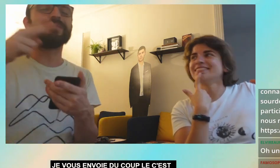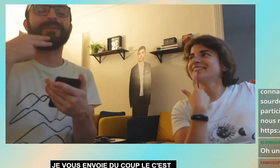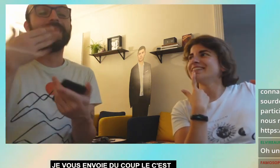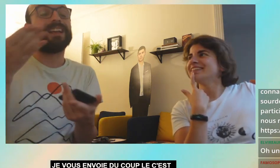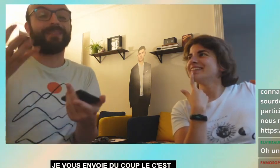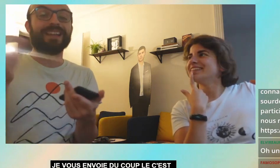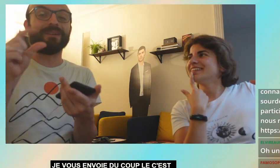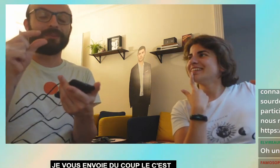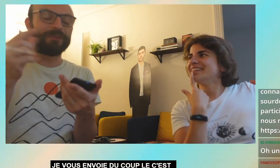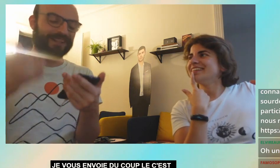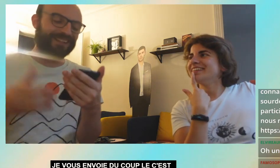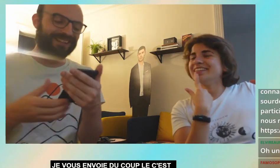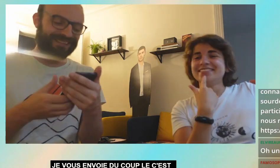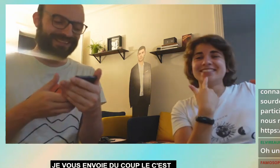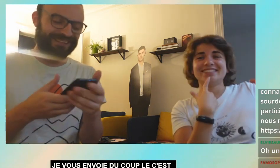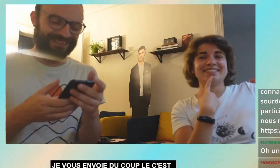Pour... Ouais, un peu, ouais.